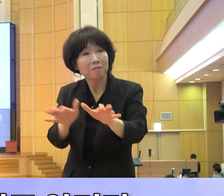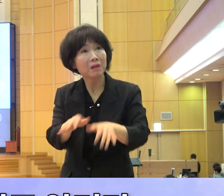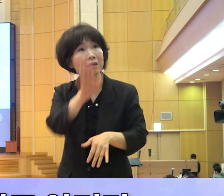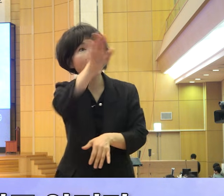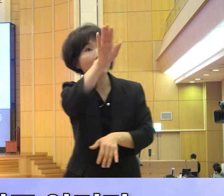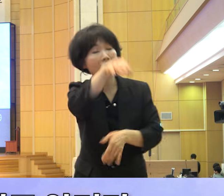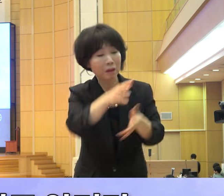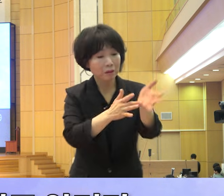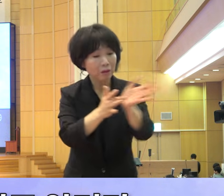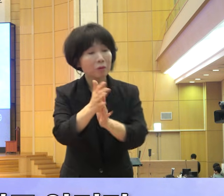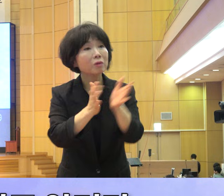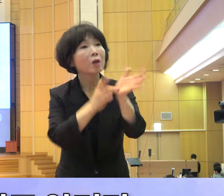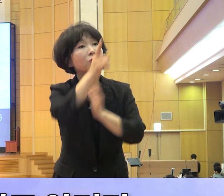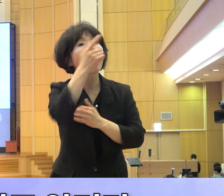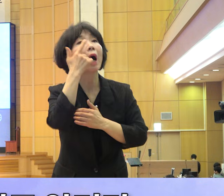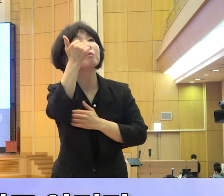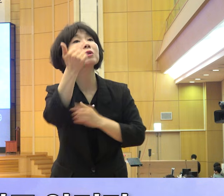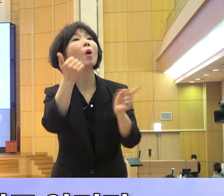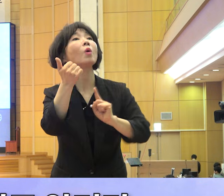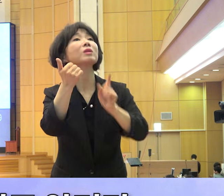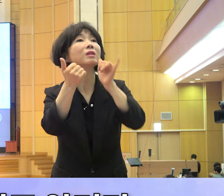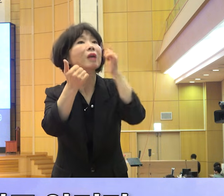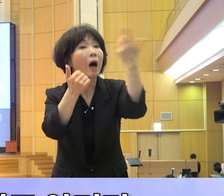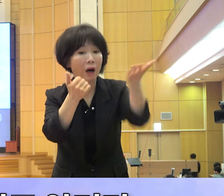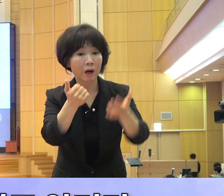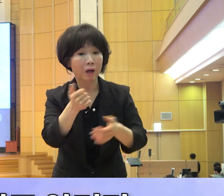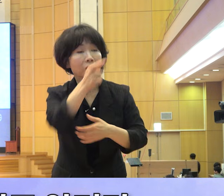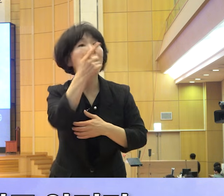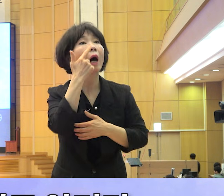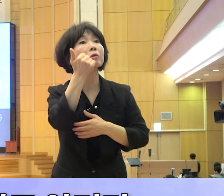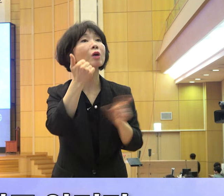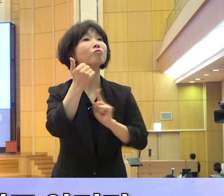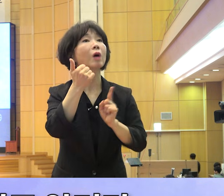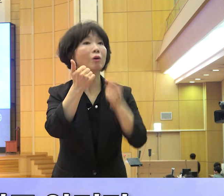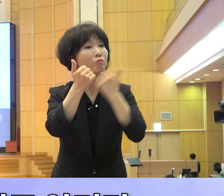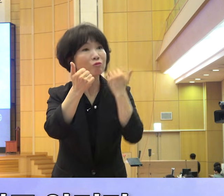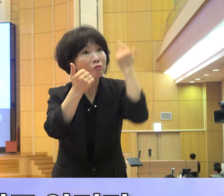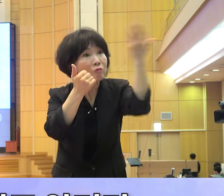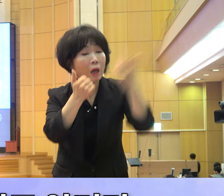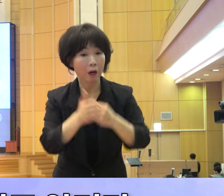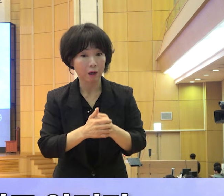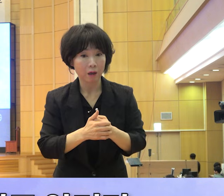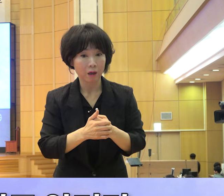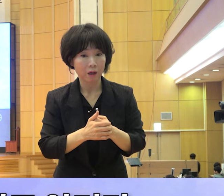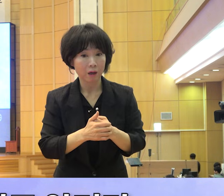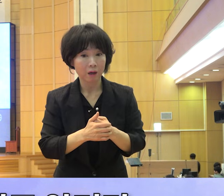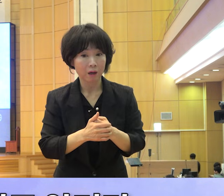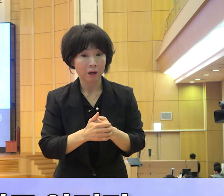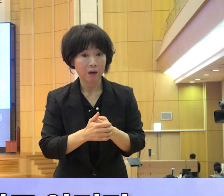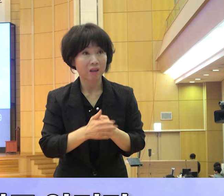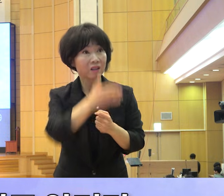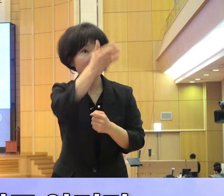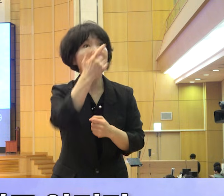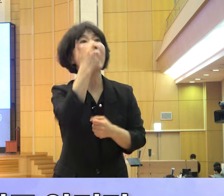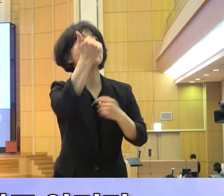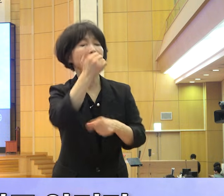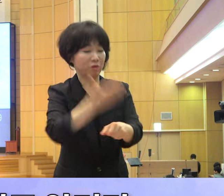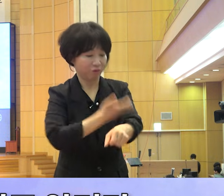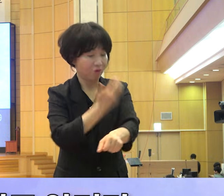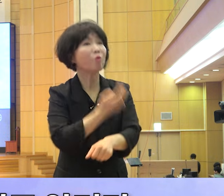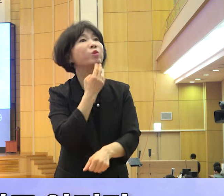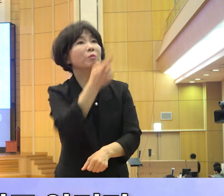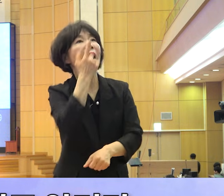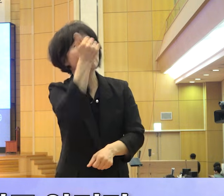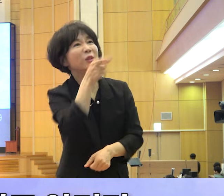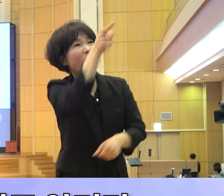있냐? 너 아버지 요셉 아니야? 근데 네 아버지를 무시해버리고 또 아버지 뭐 또 아버지가